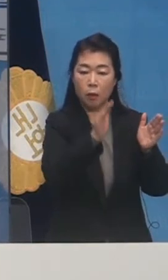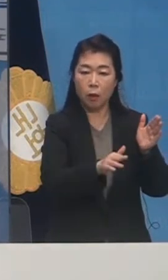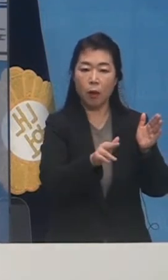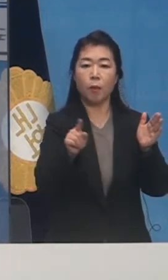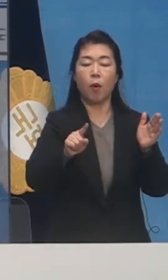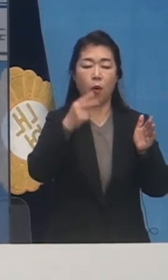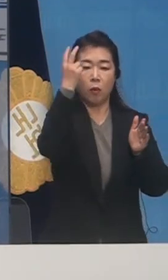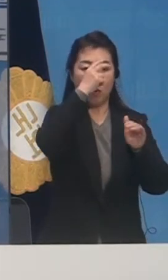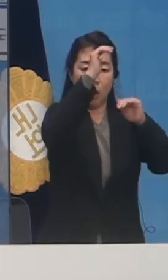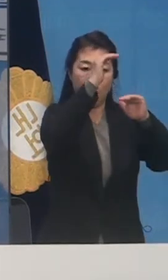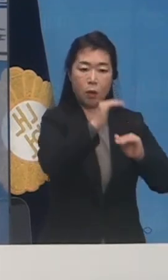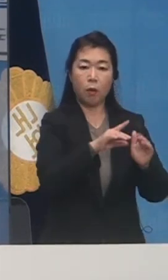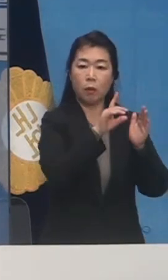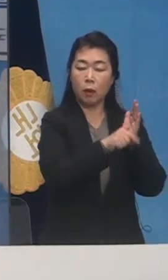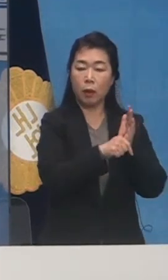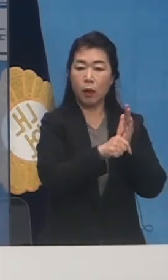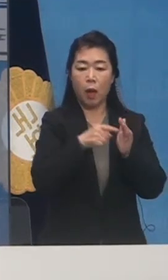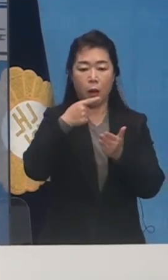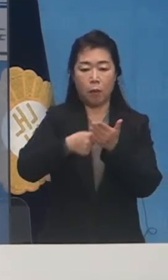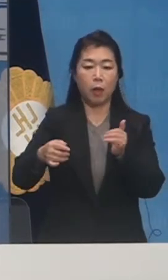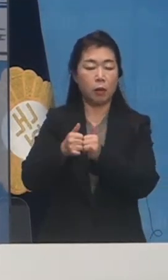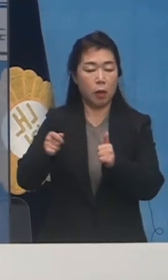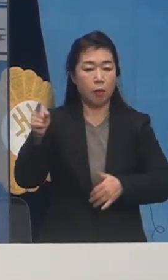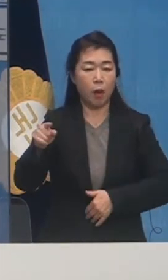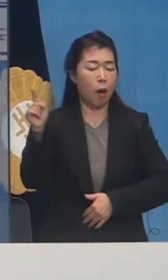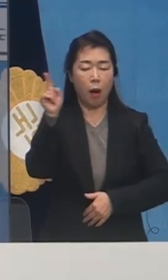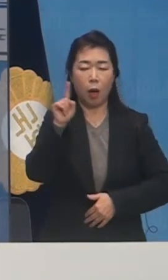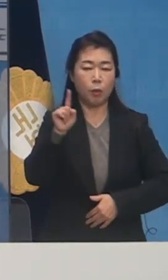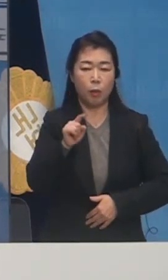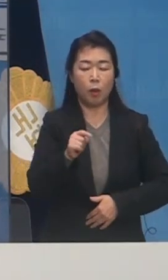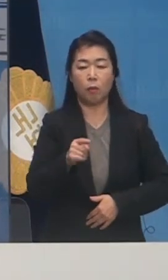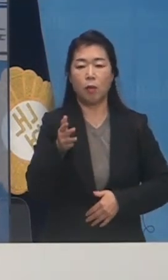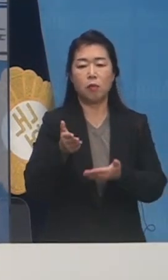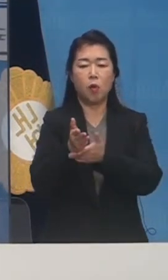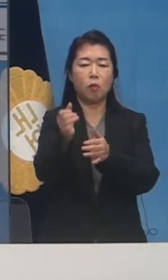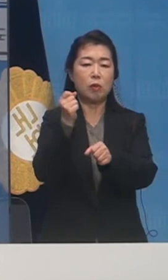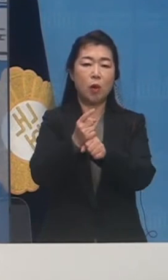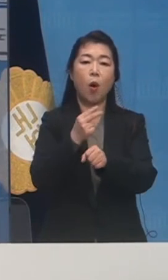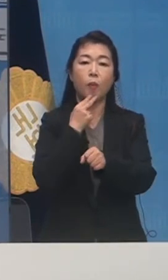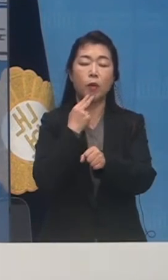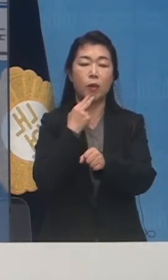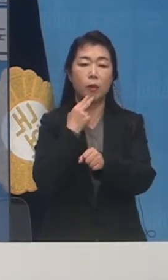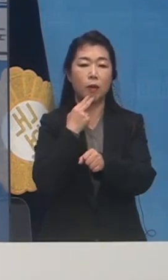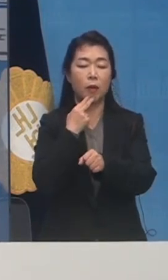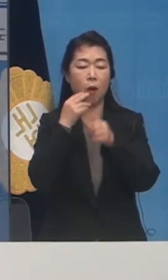그러나 조사 과정에서 피해자들은 아무런 전문성도 없는